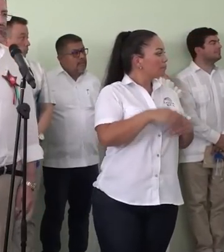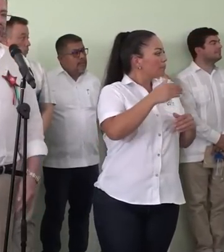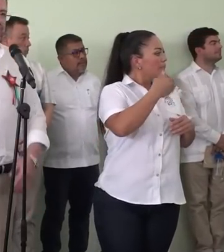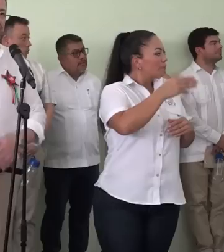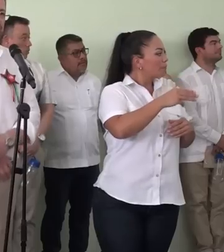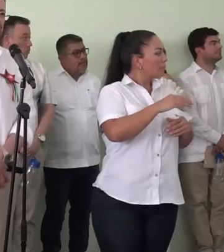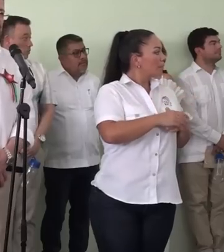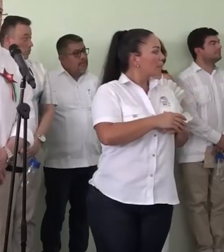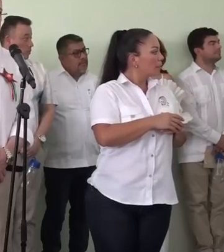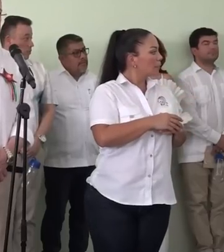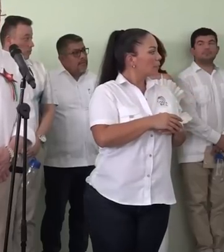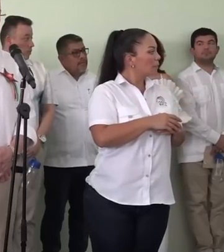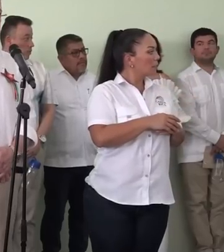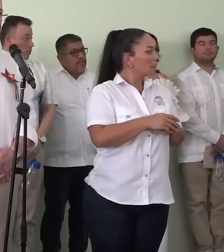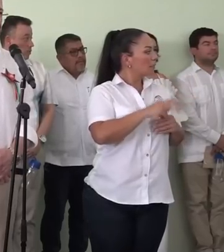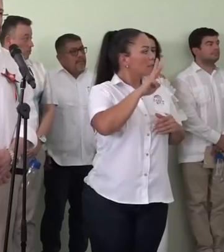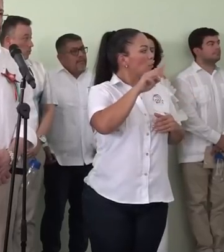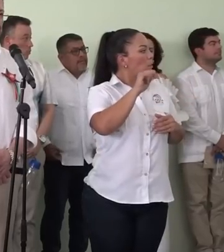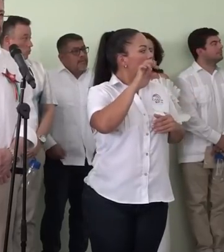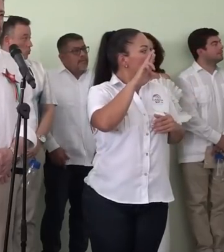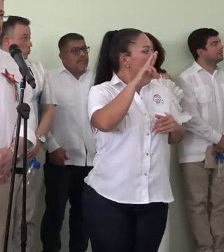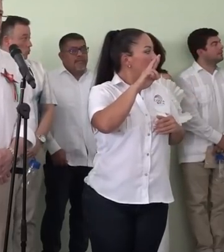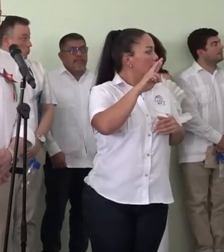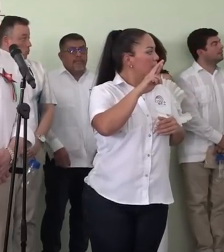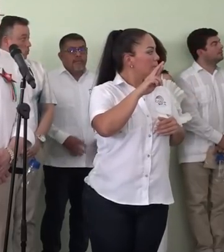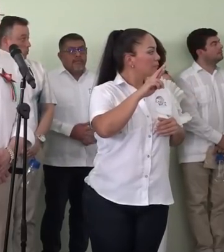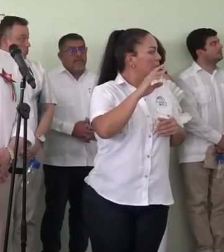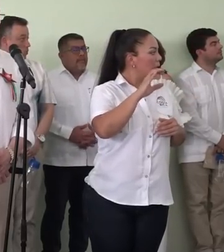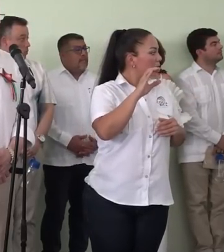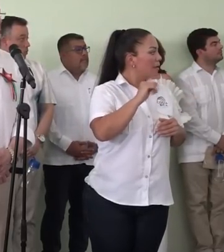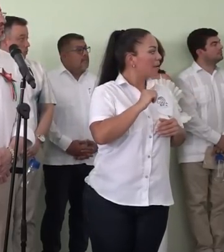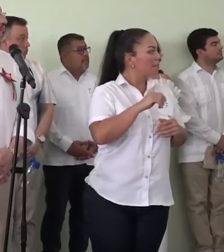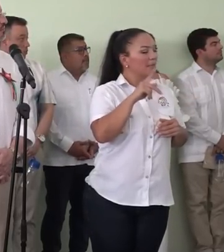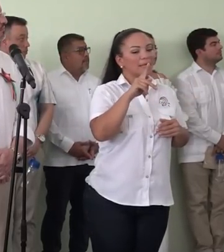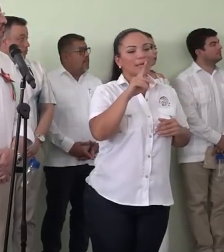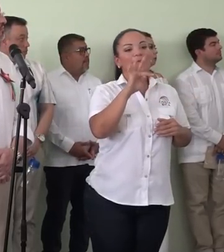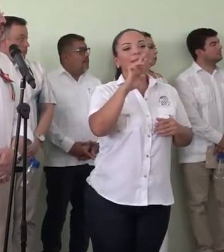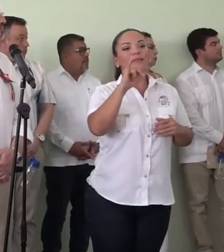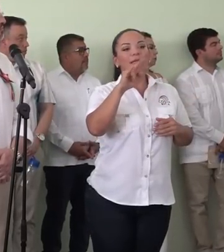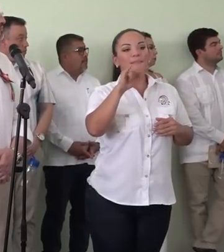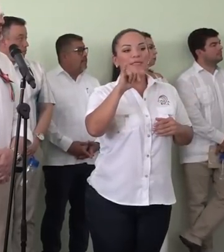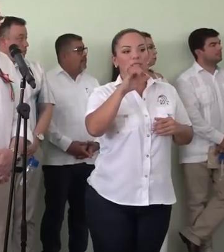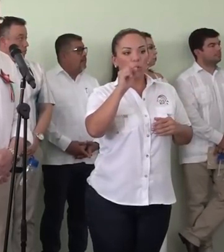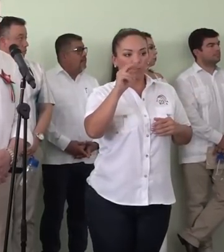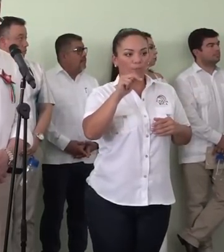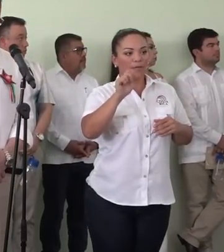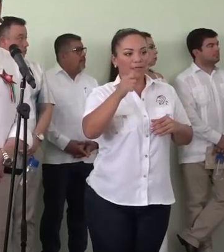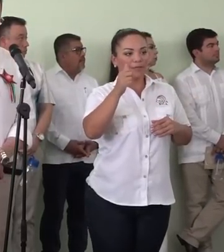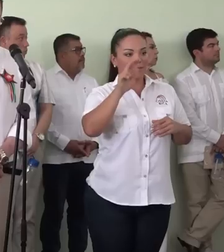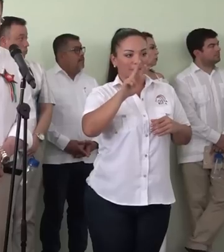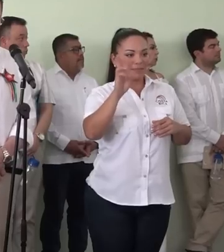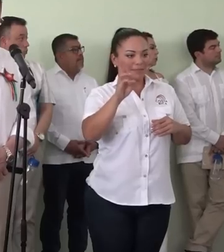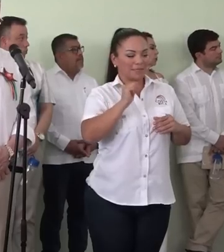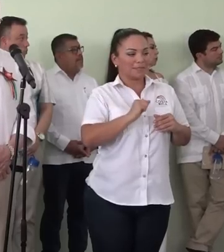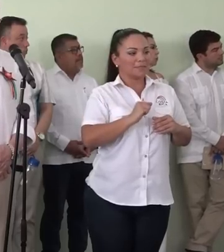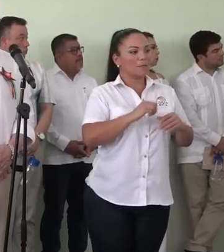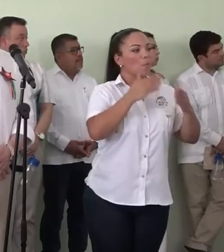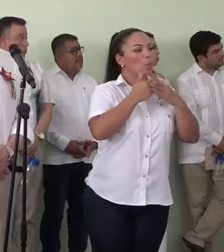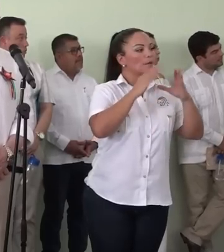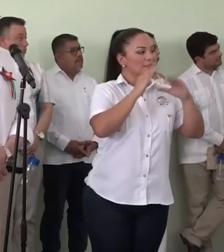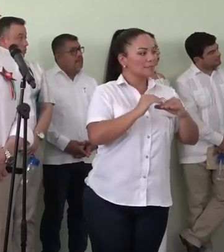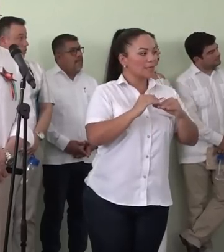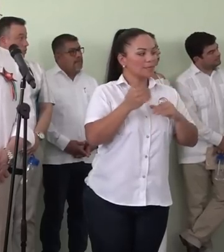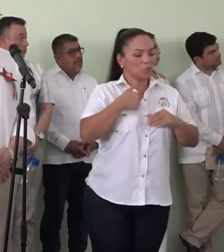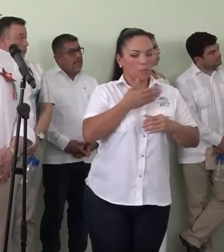con Walter Carrera, de Trivisión, Canal 36. Buenas tardes, señor presidente y compañeros